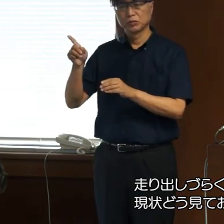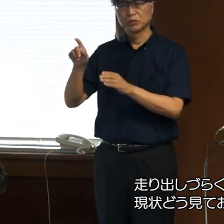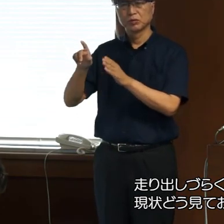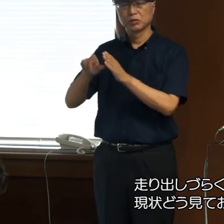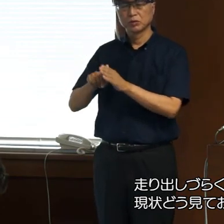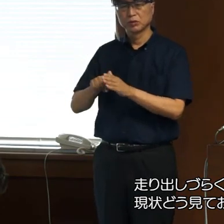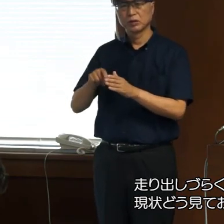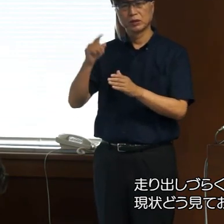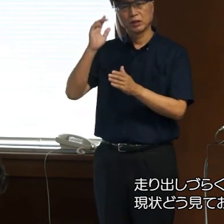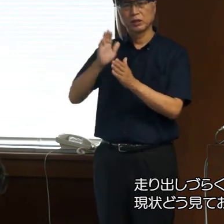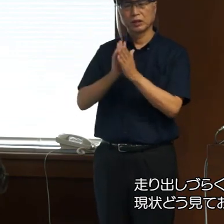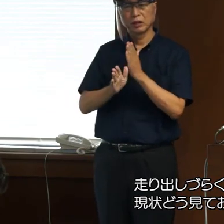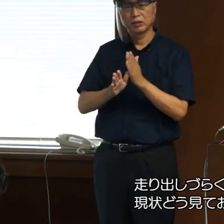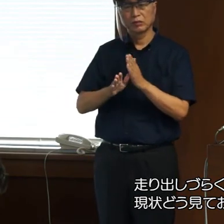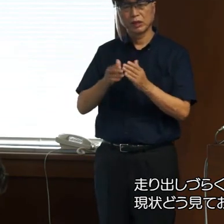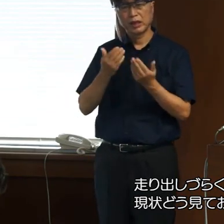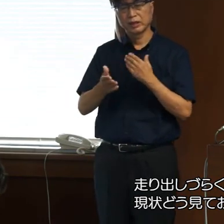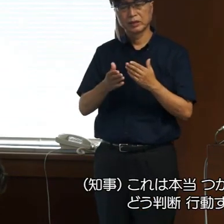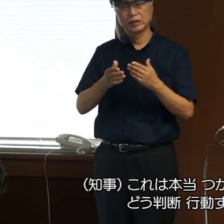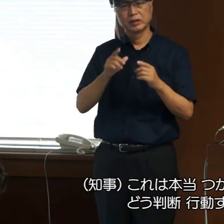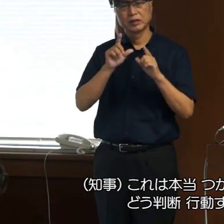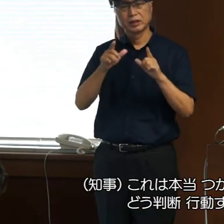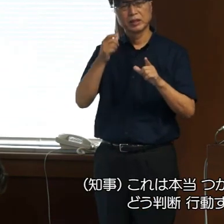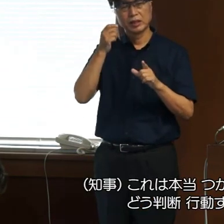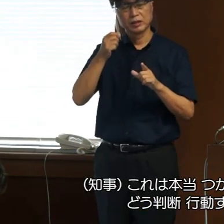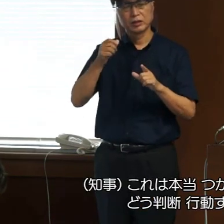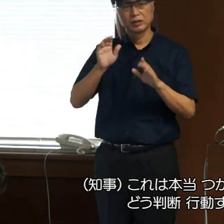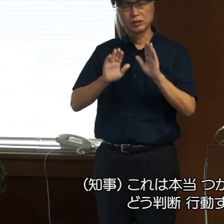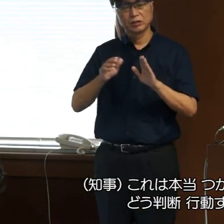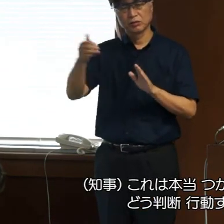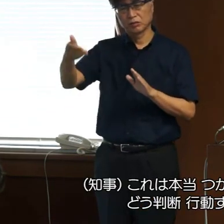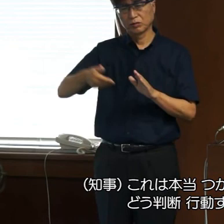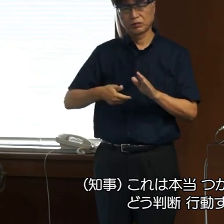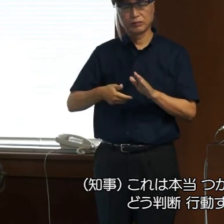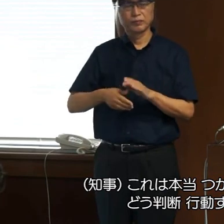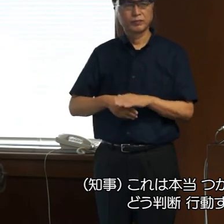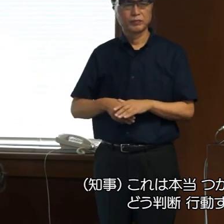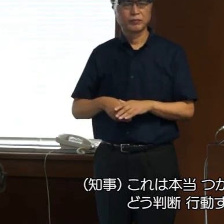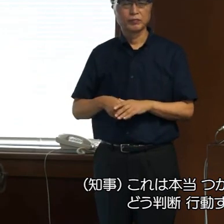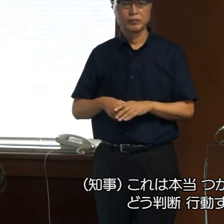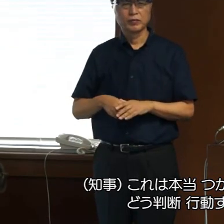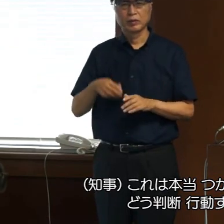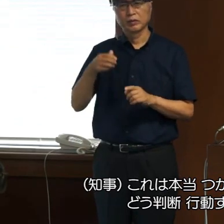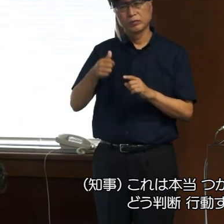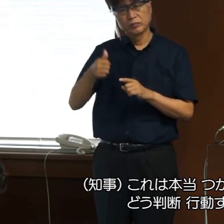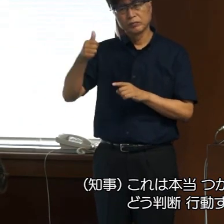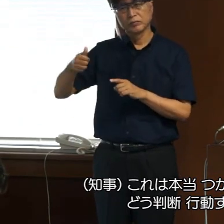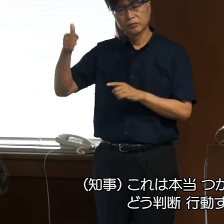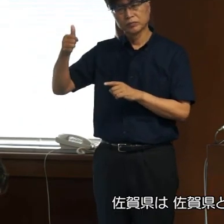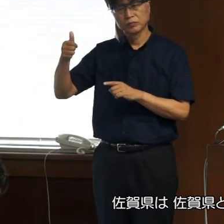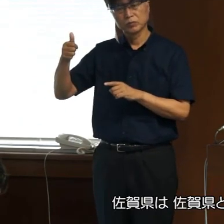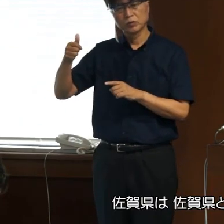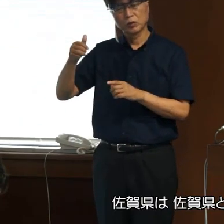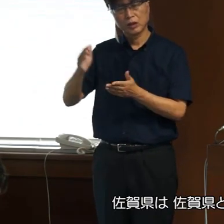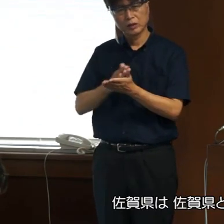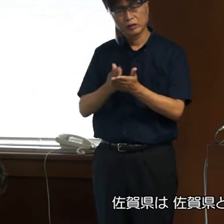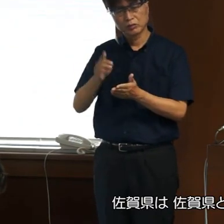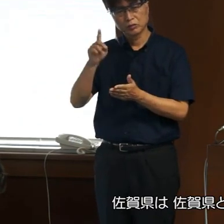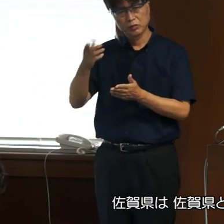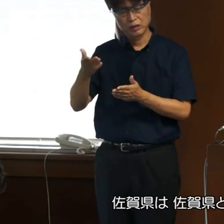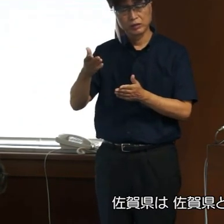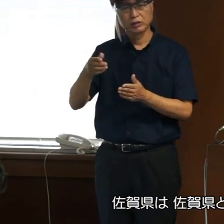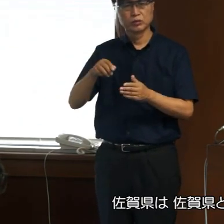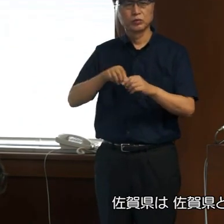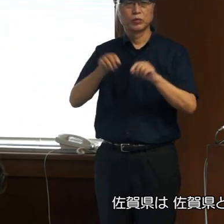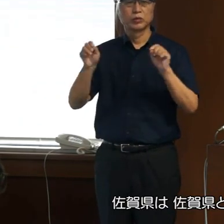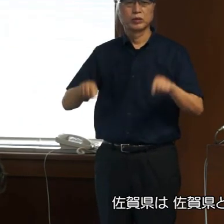ると思うんですけど、現状どう見ておられますか。 これはもう本当につかさでどう判断行動するかということだと思います。佐賀県は佐賀県